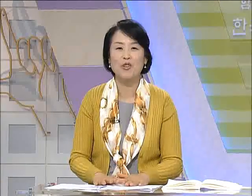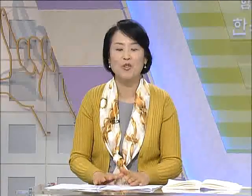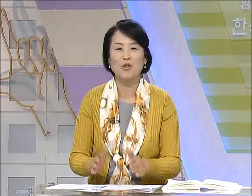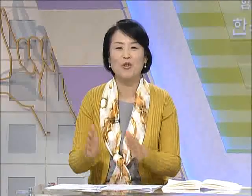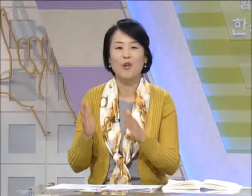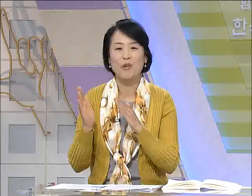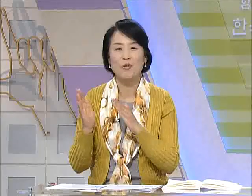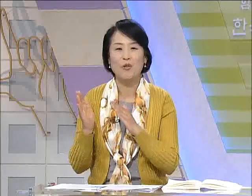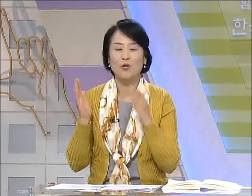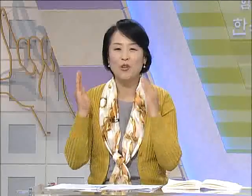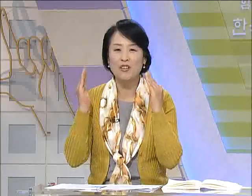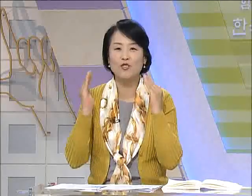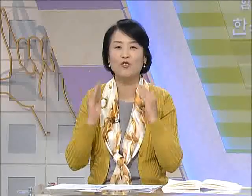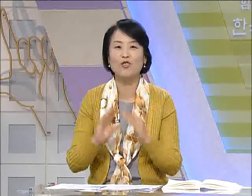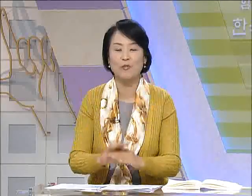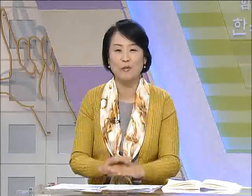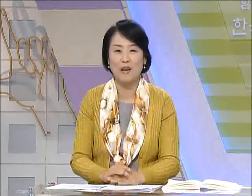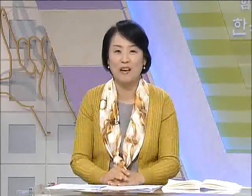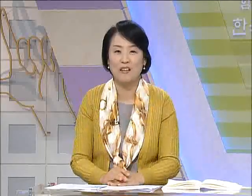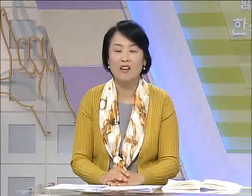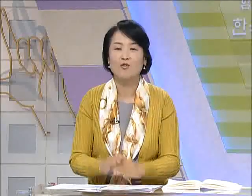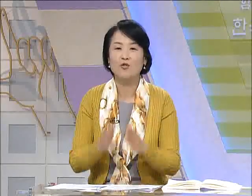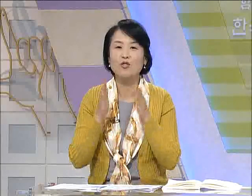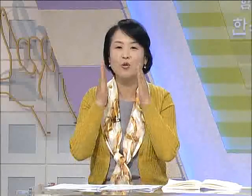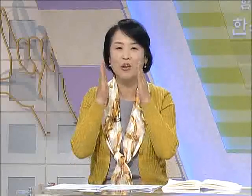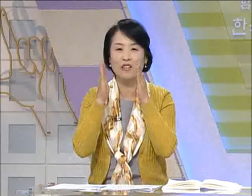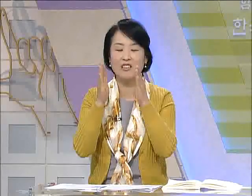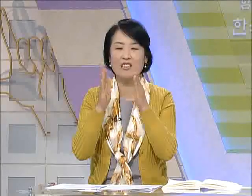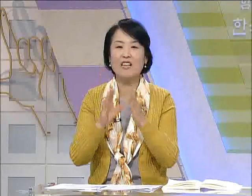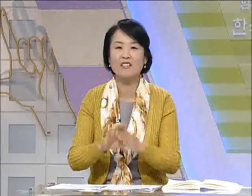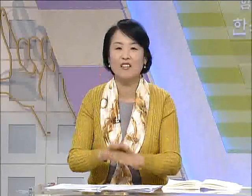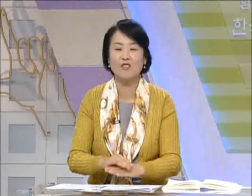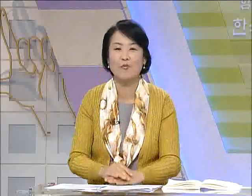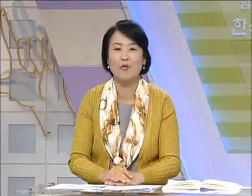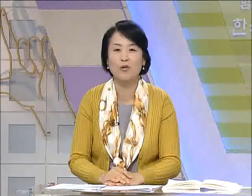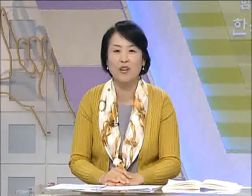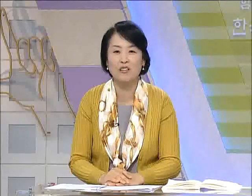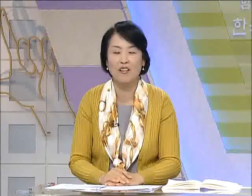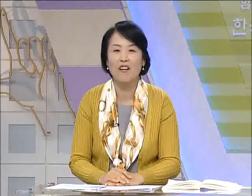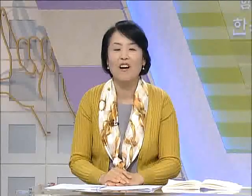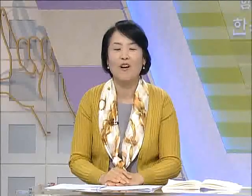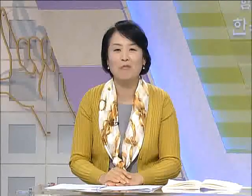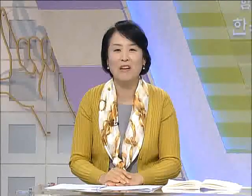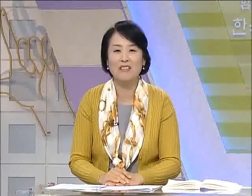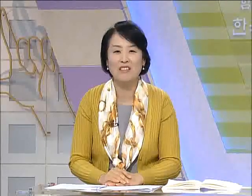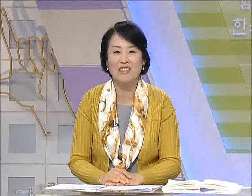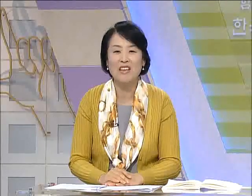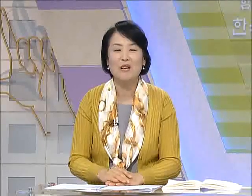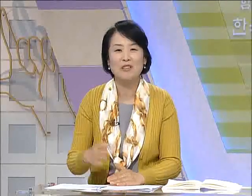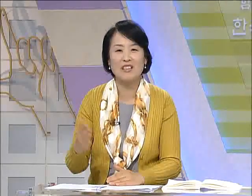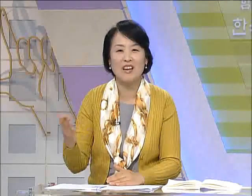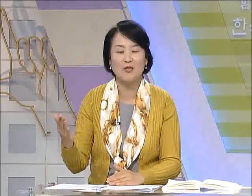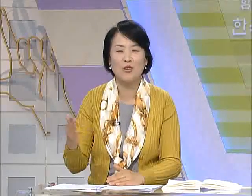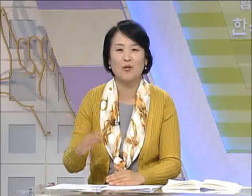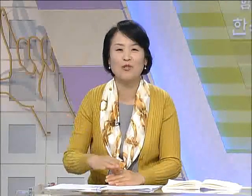농인도 비록 소리를 들을 수는 없지만 눈을 통해서 시각적인 정보를 통해서 얼마든지 비장애인들과